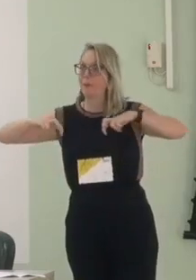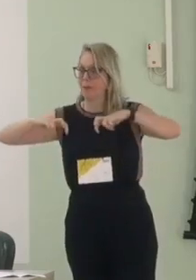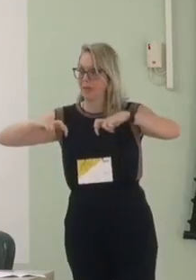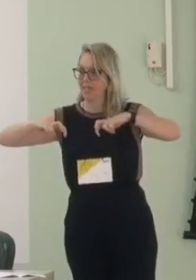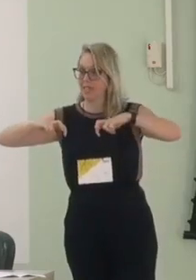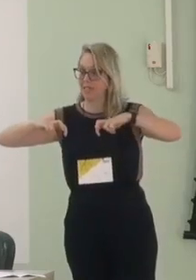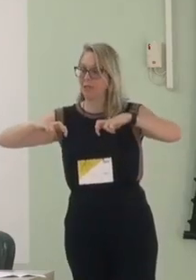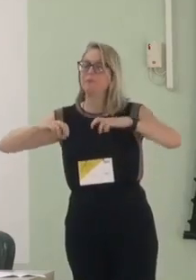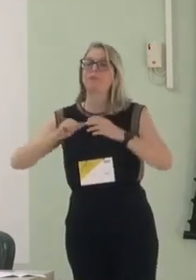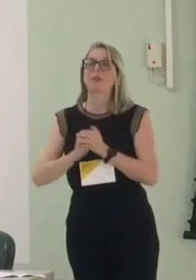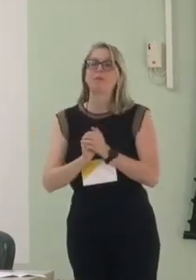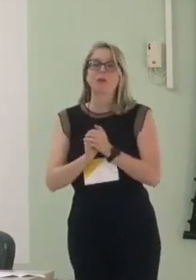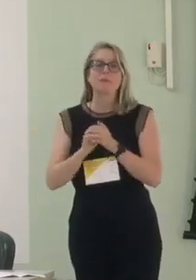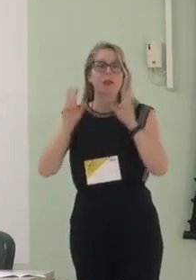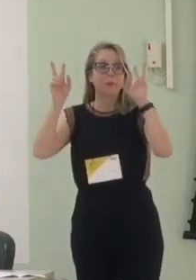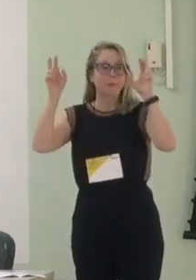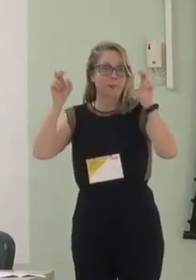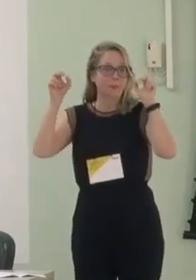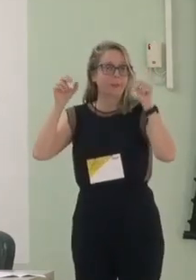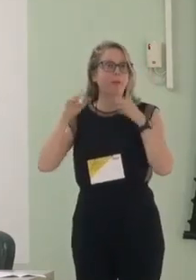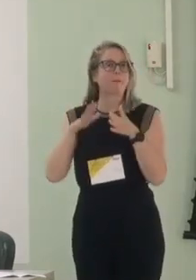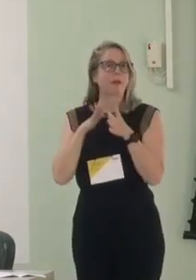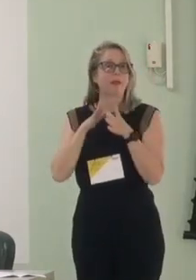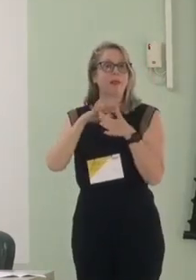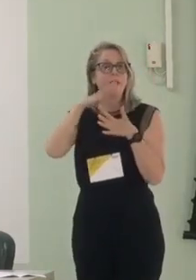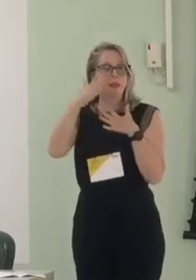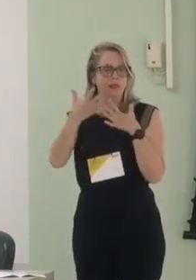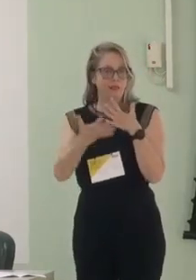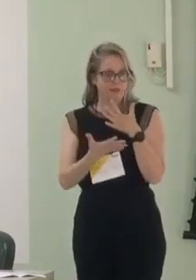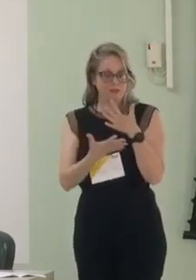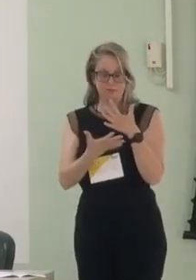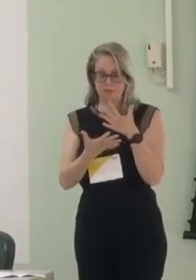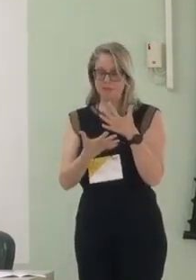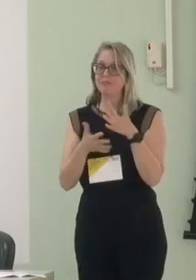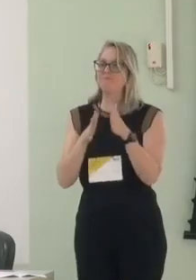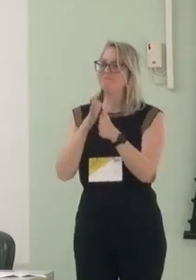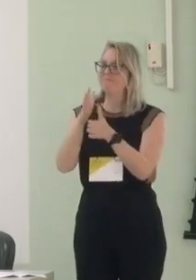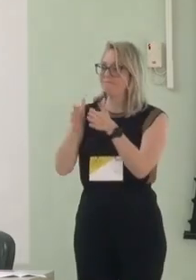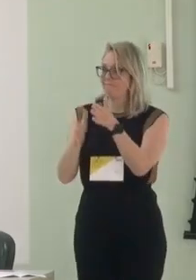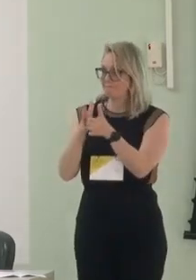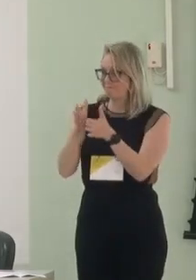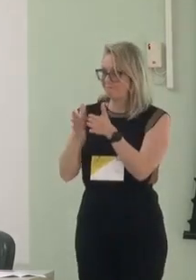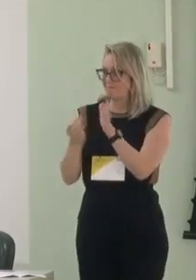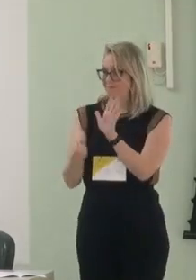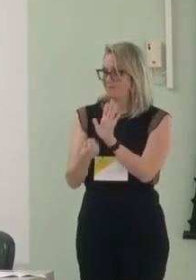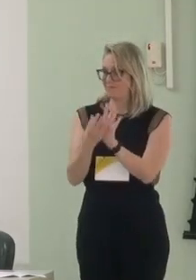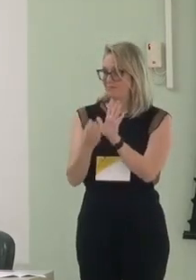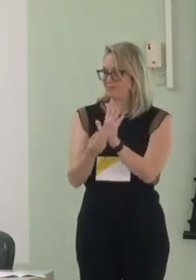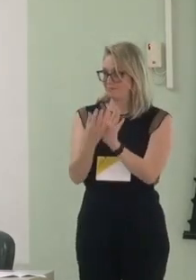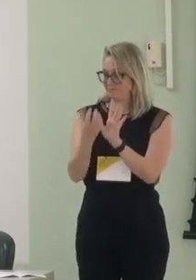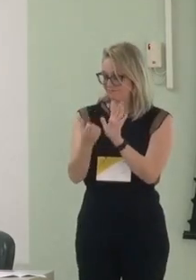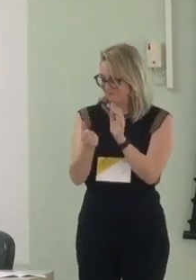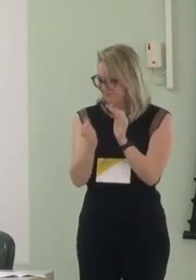Dando início agora à mesa redonda, cujo tema é Libras e Línguas de